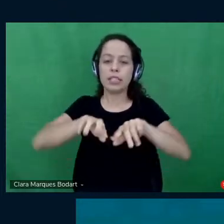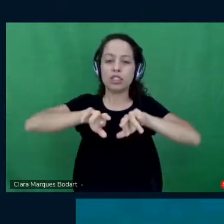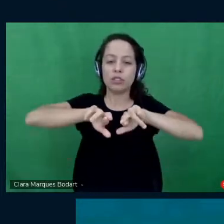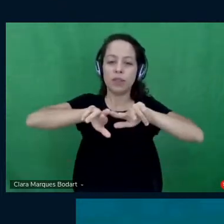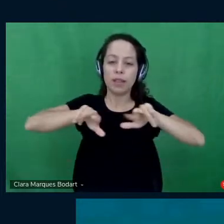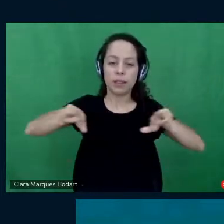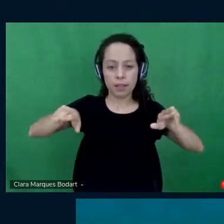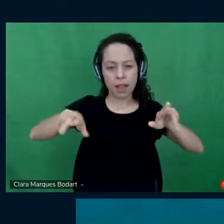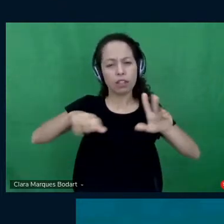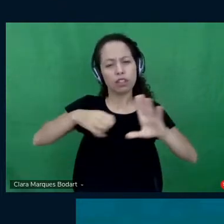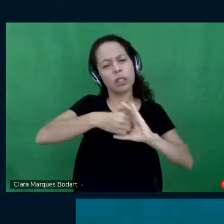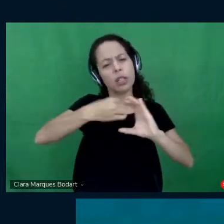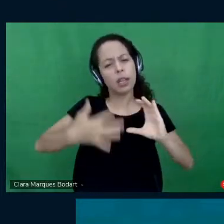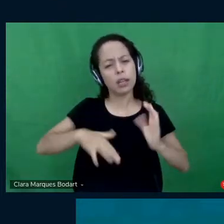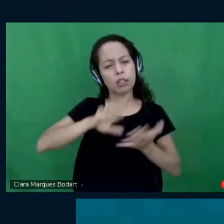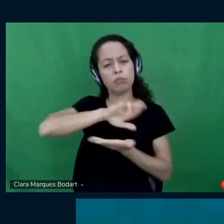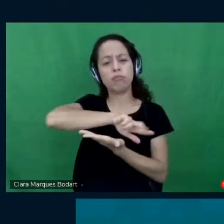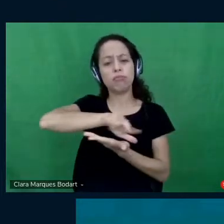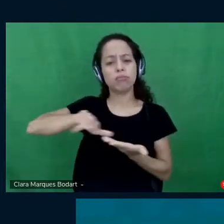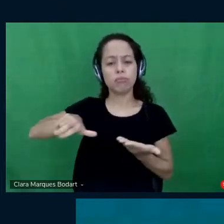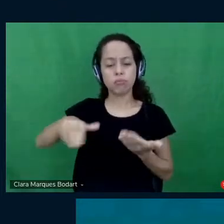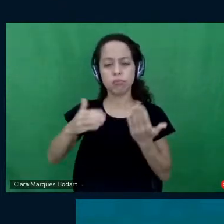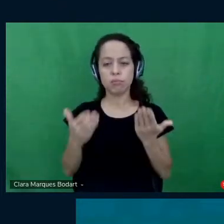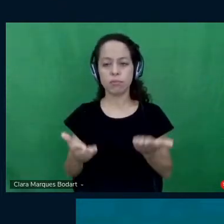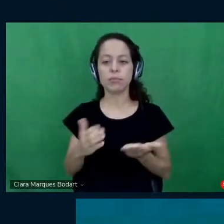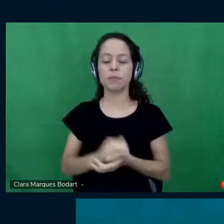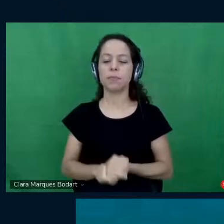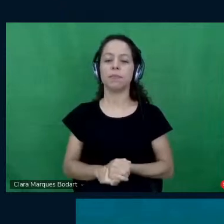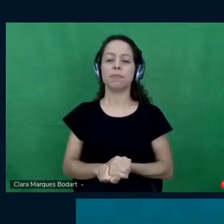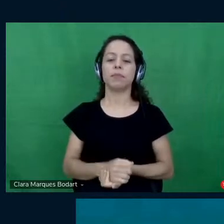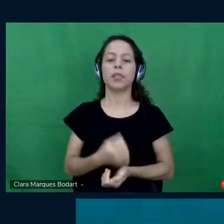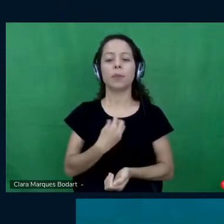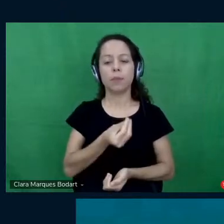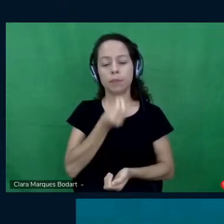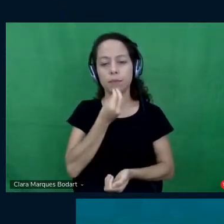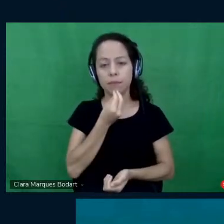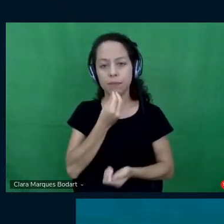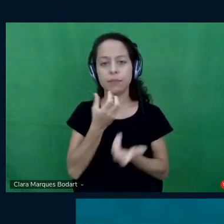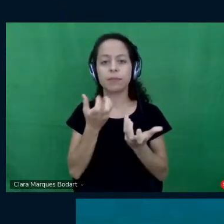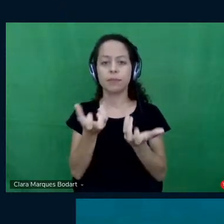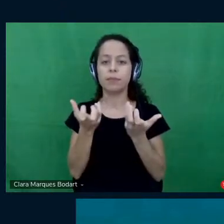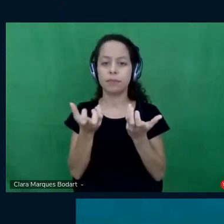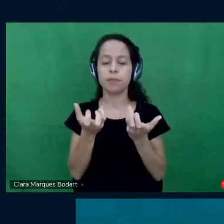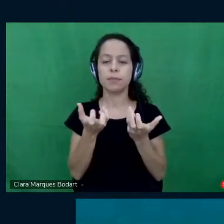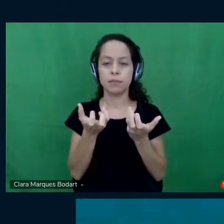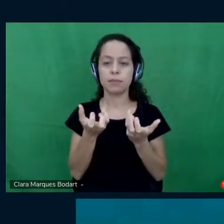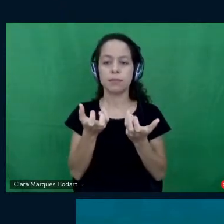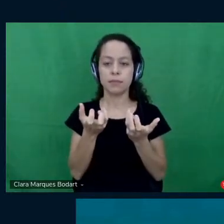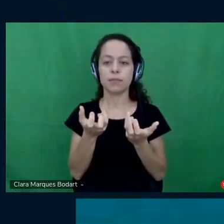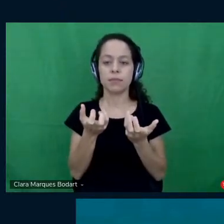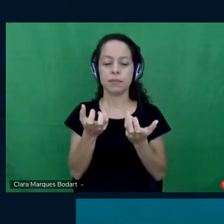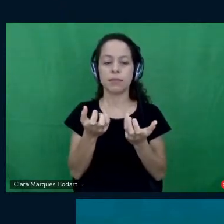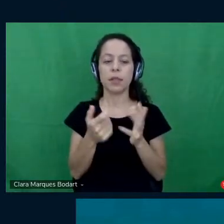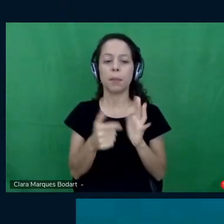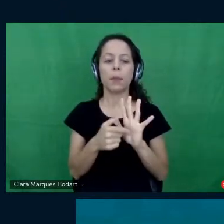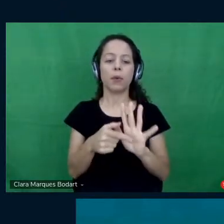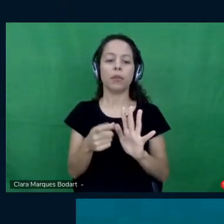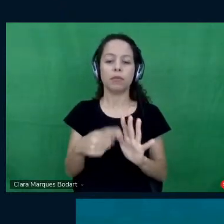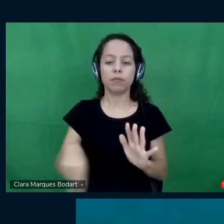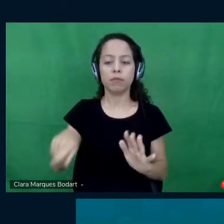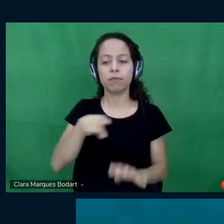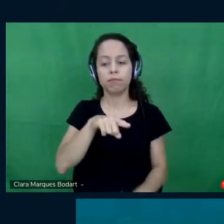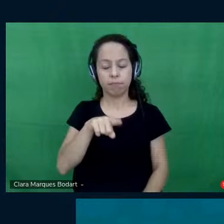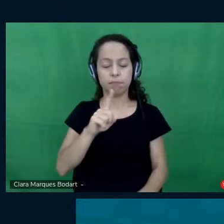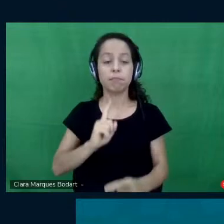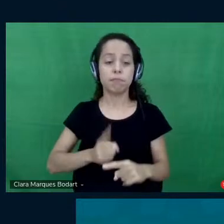variados aspectos. Né? Esse é um aspecto que eu gostaria de deixar bastante acentuado,